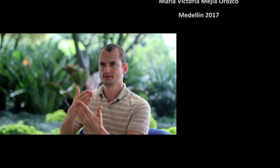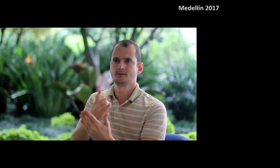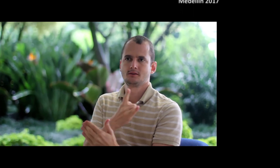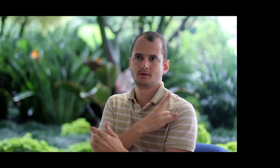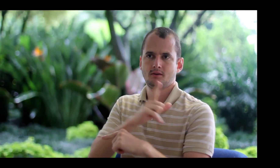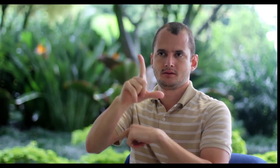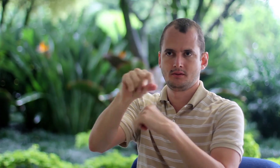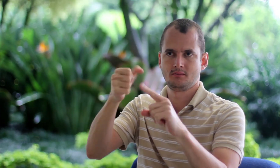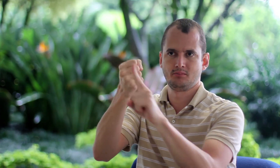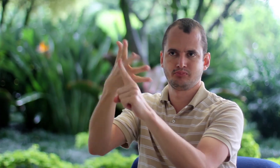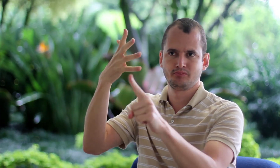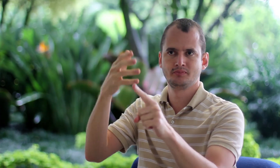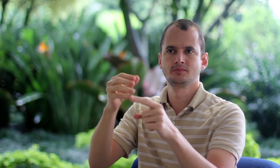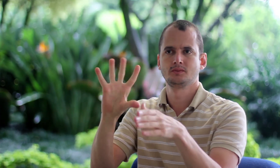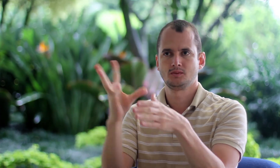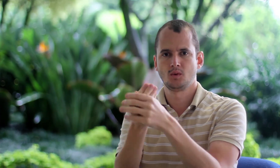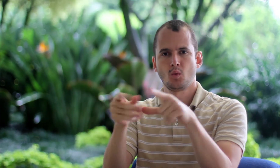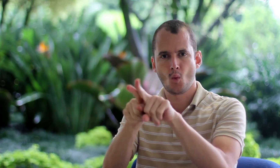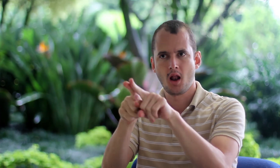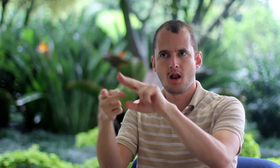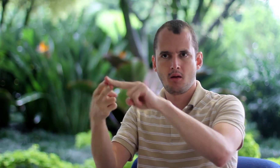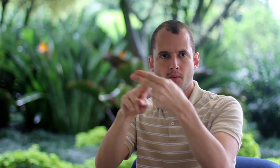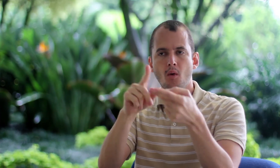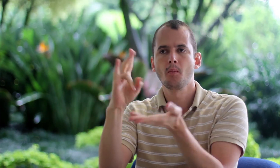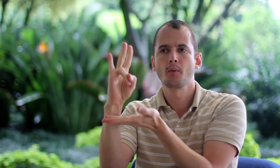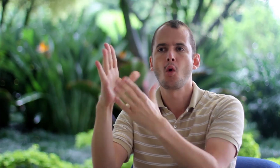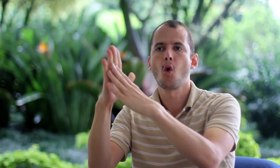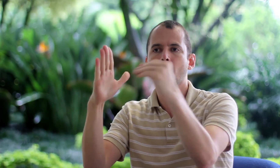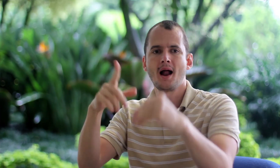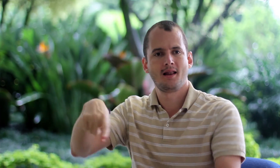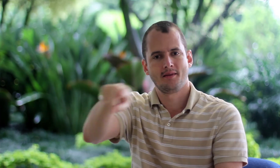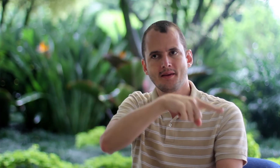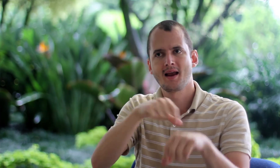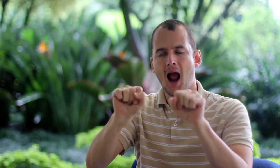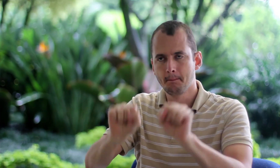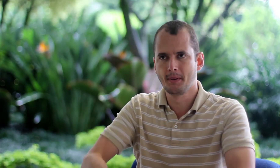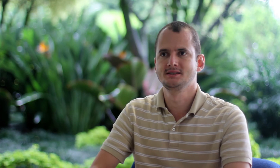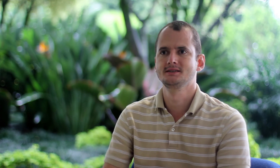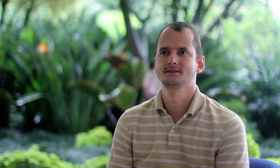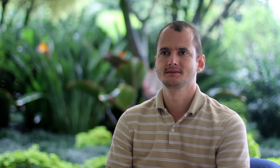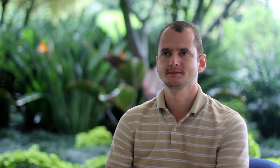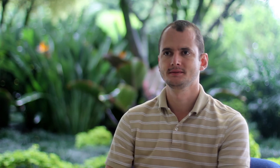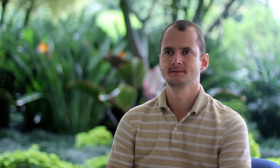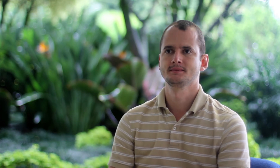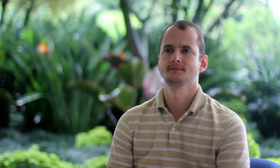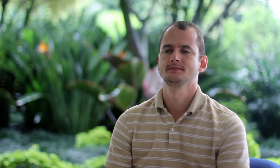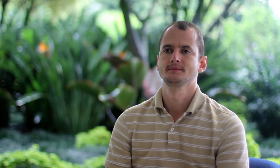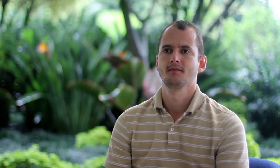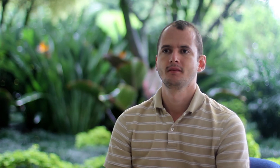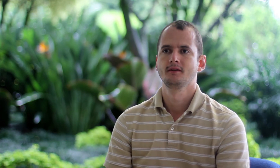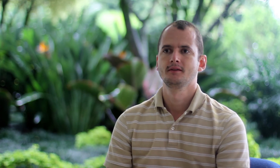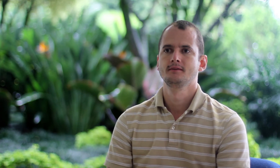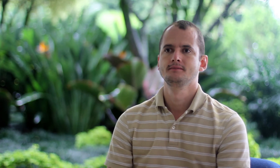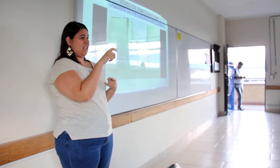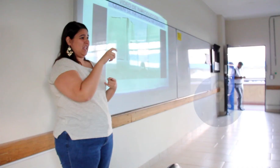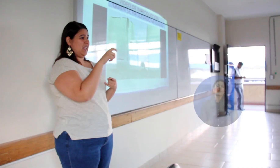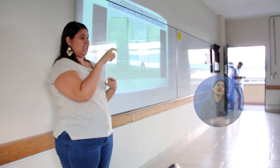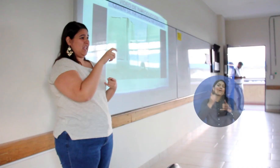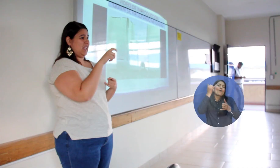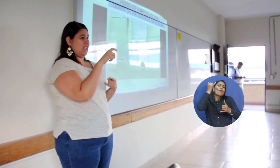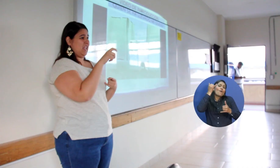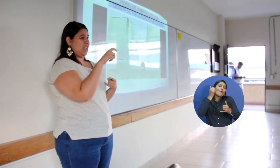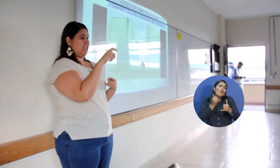salir adelante, sentirnos orgullosos de la Universidad del ITM, cómo impacta. Somos un modelo de proceso de inclusión para Colombia.